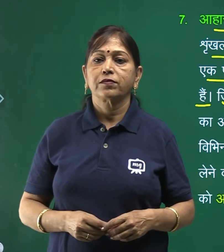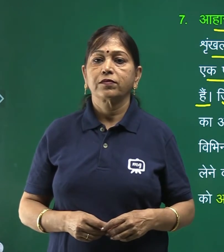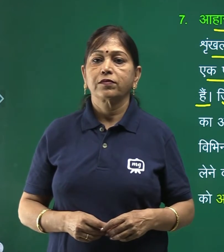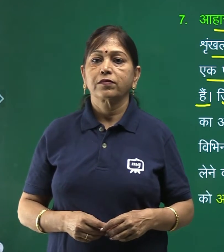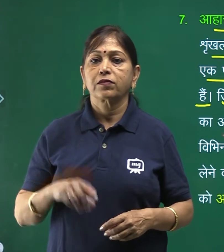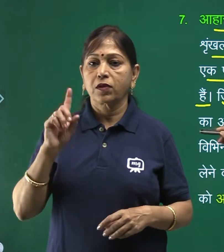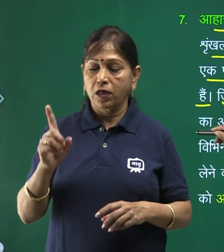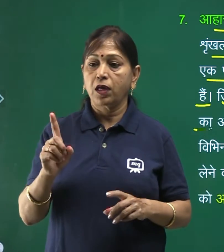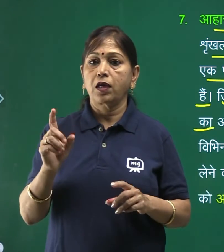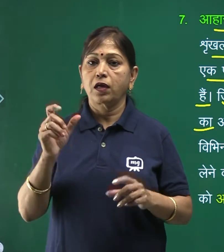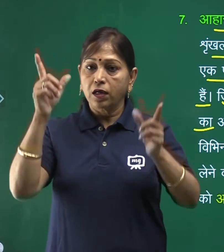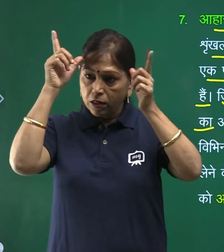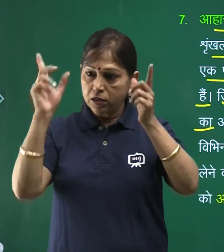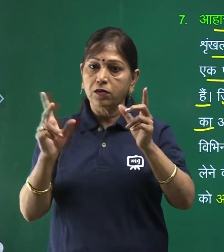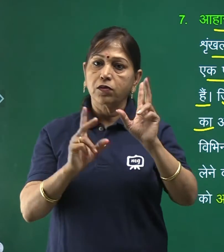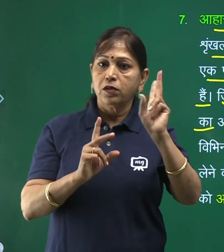एक दूसरे जीव का